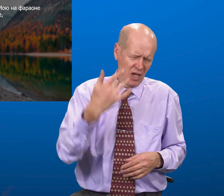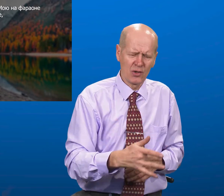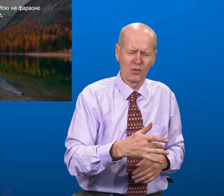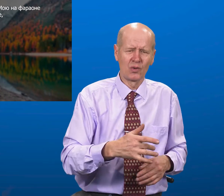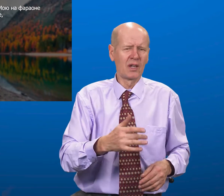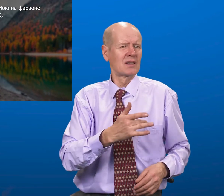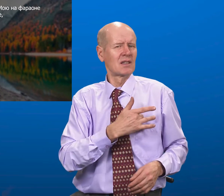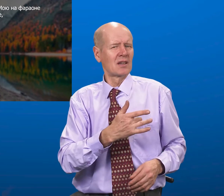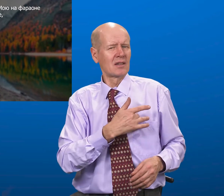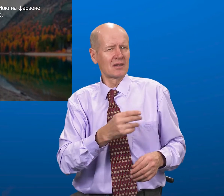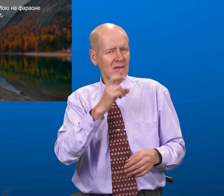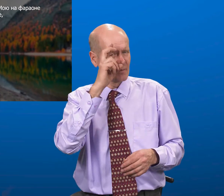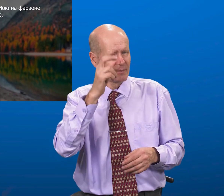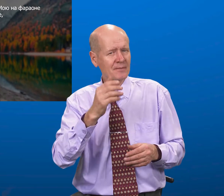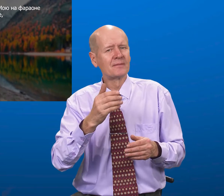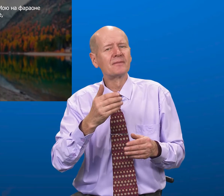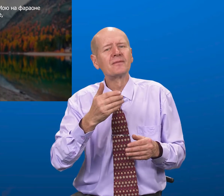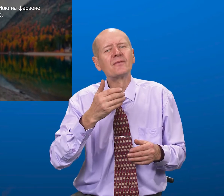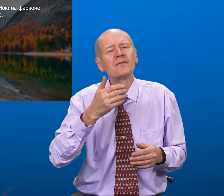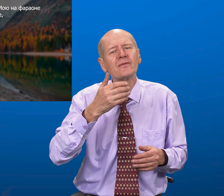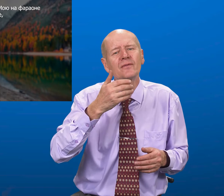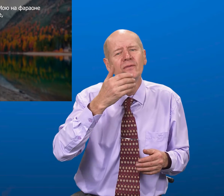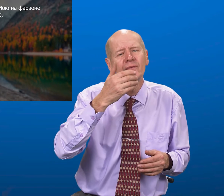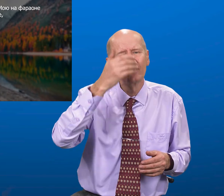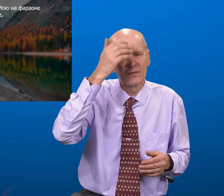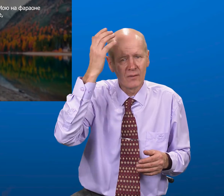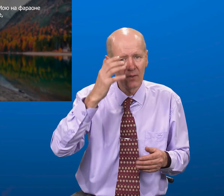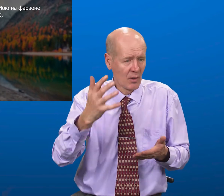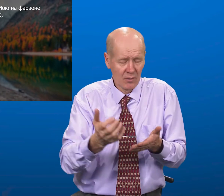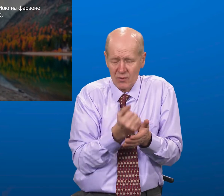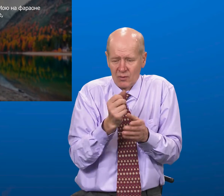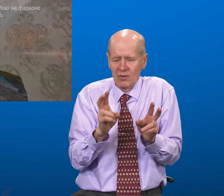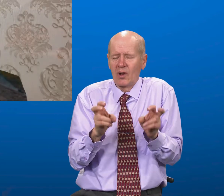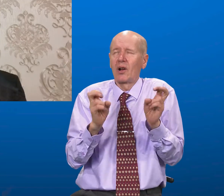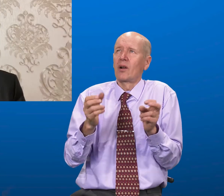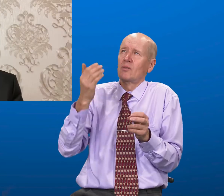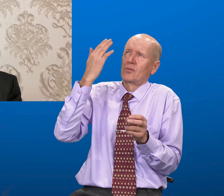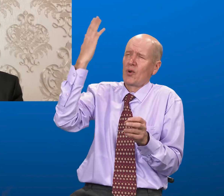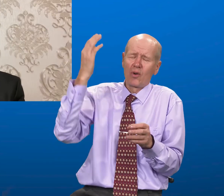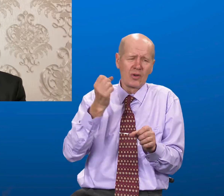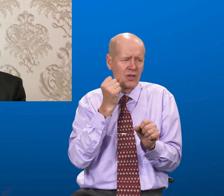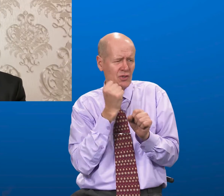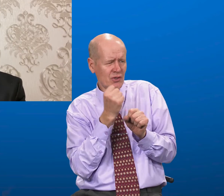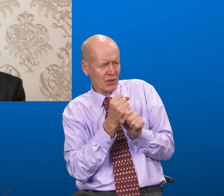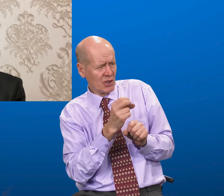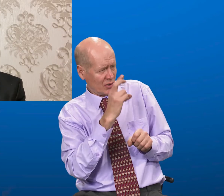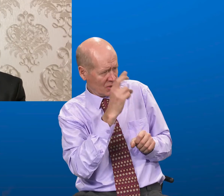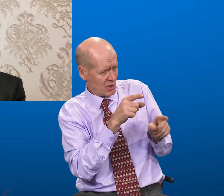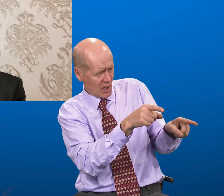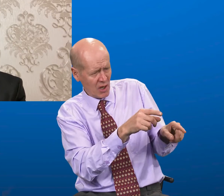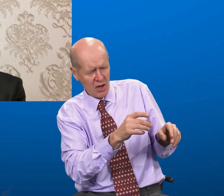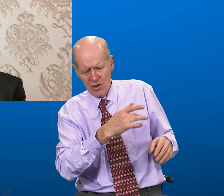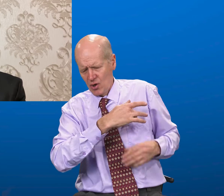я ожесточу сердце фараона». И он погонится за ними. Получается,